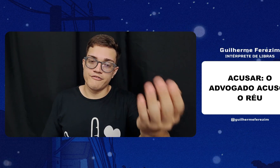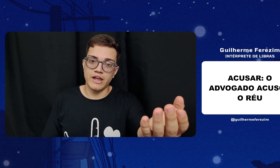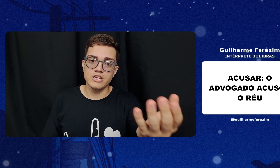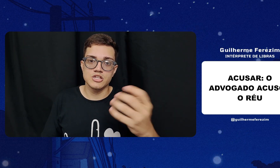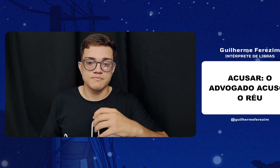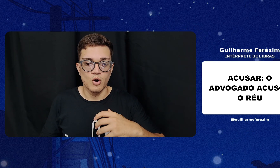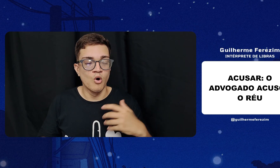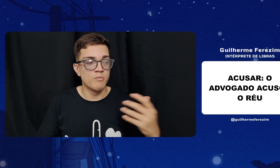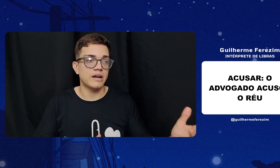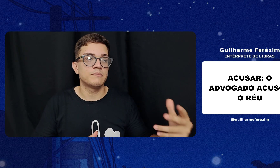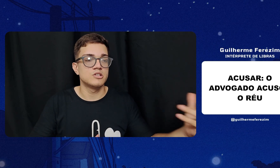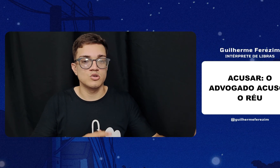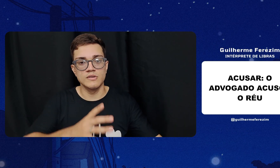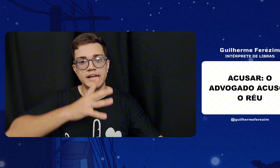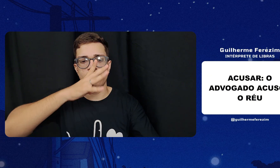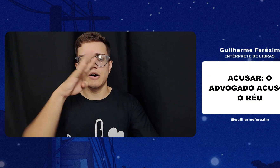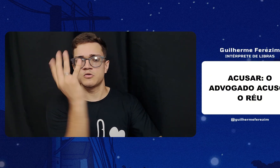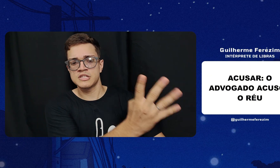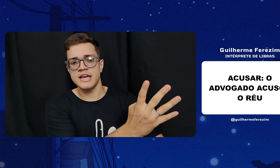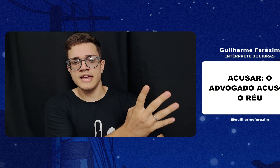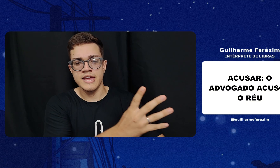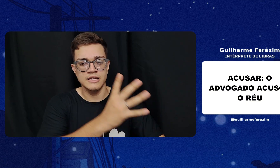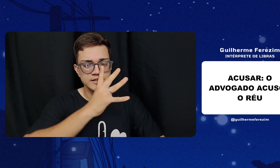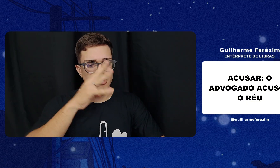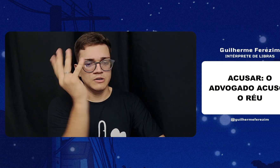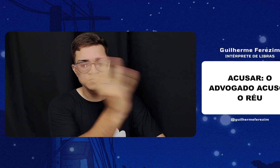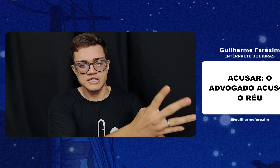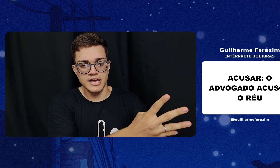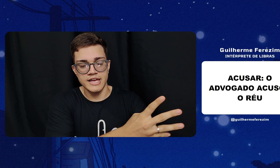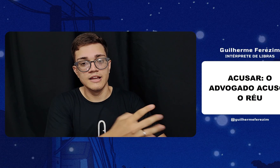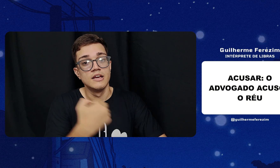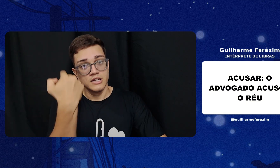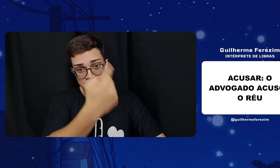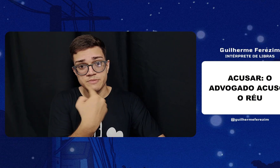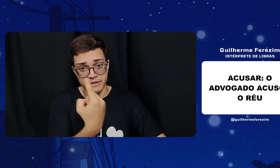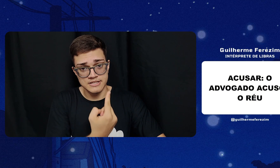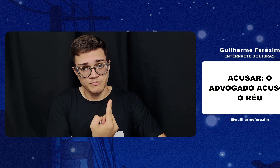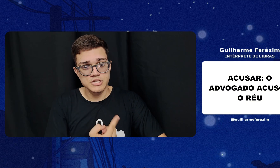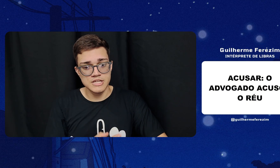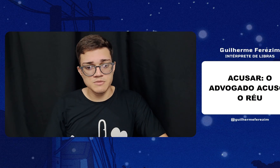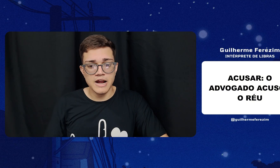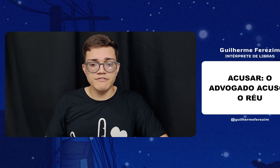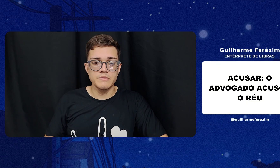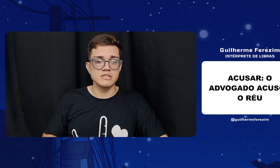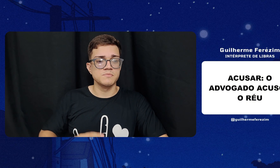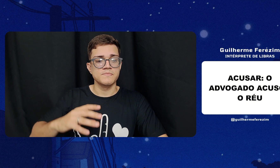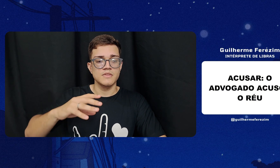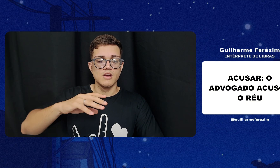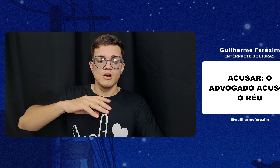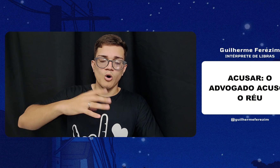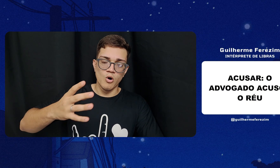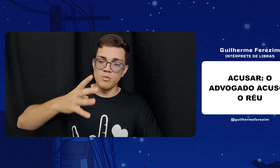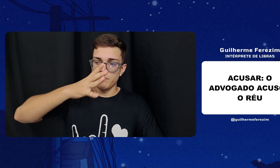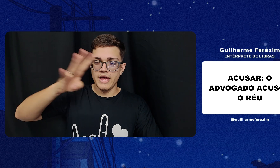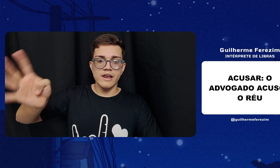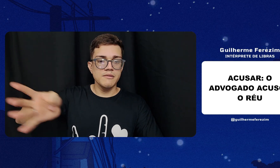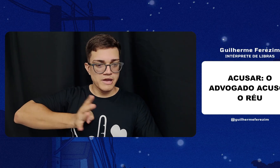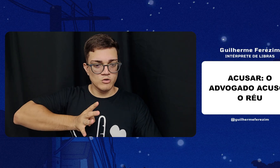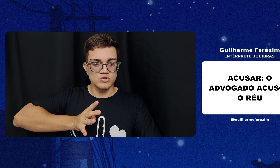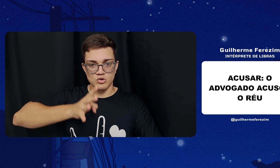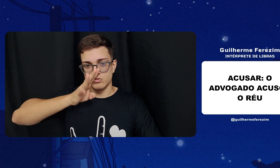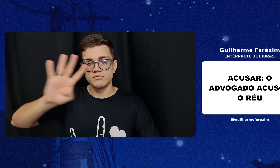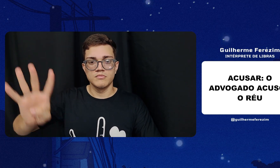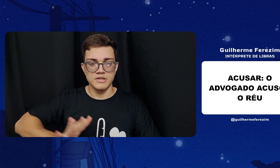Pra frente ou para a pessoa, né? Eu acusei ele. E a expressão pode ser de bravo mesmo. Ou ele